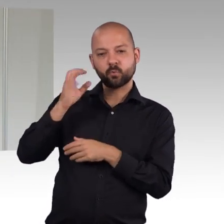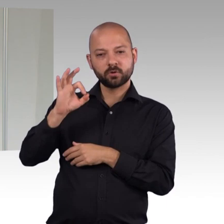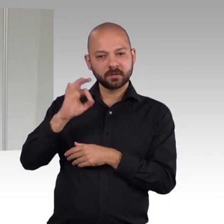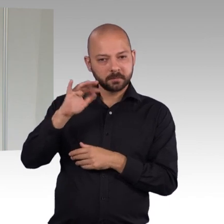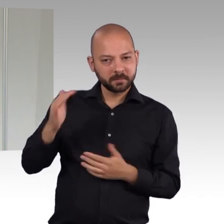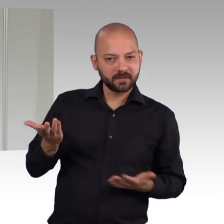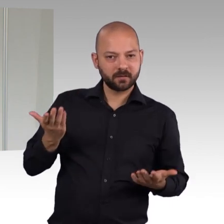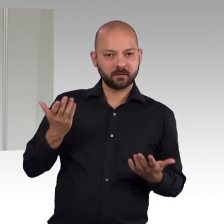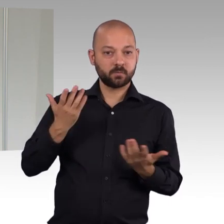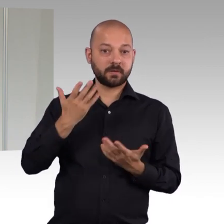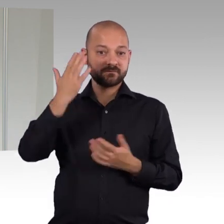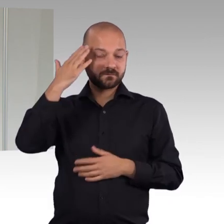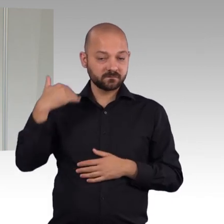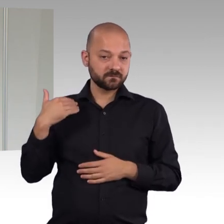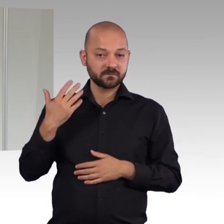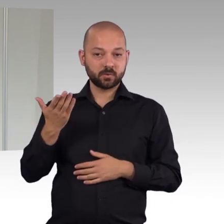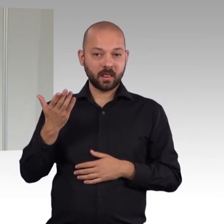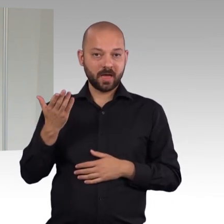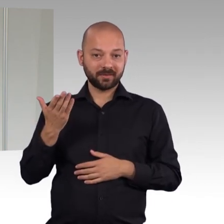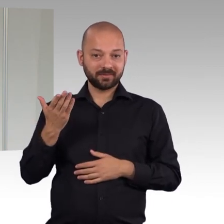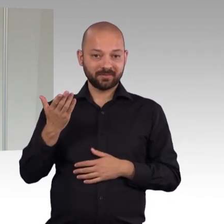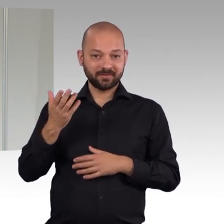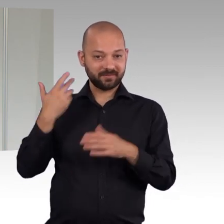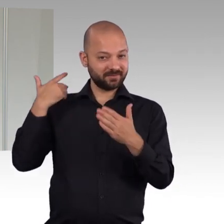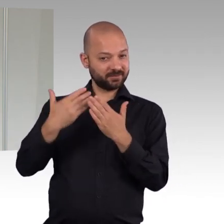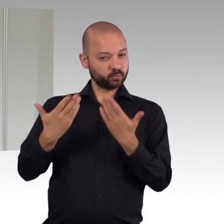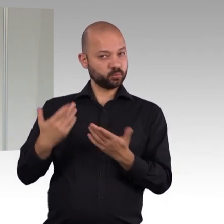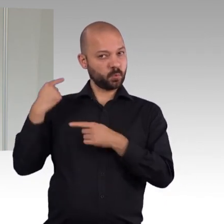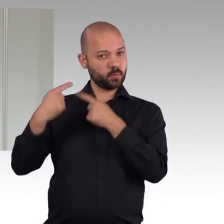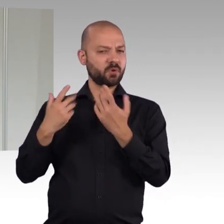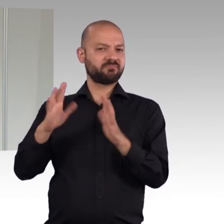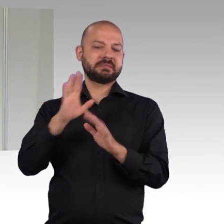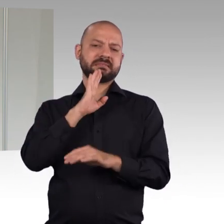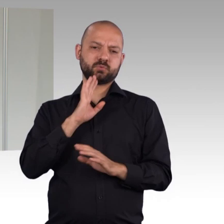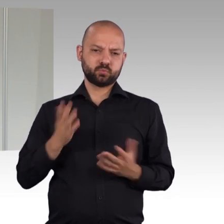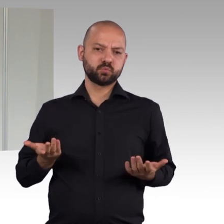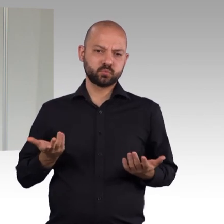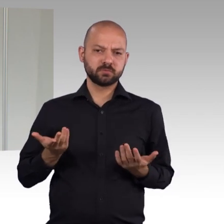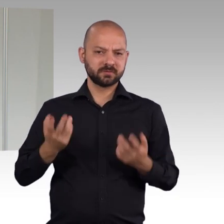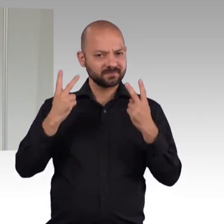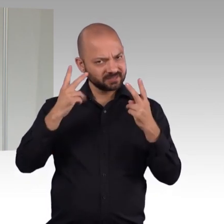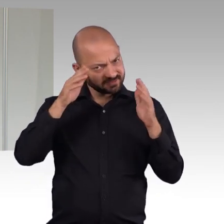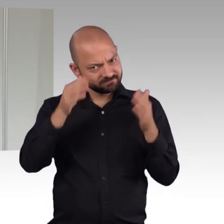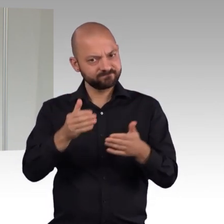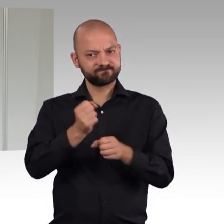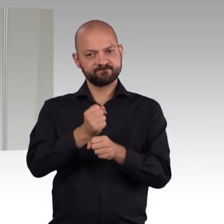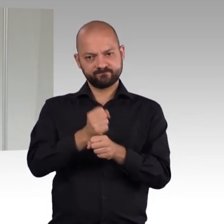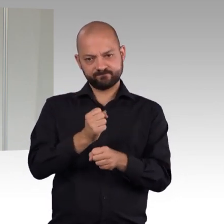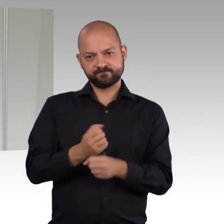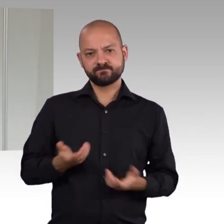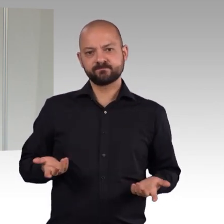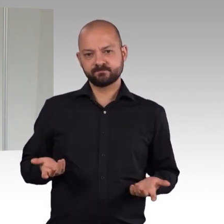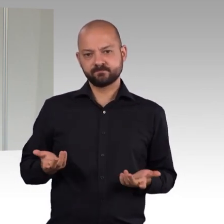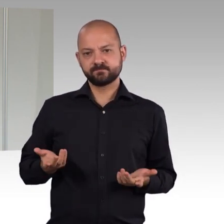das ist das Werk von 10 Jahren konservativen Selbstdarstellern. Meine Damen und Herren, es braucht eine politische Führung,